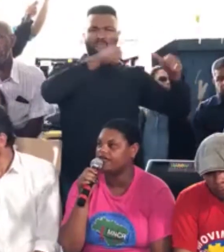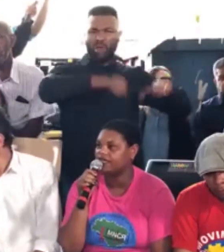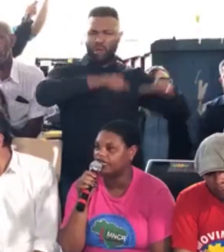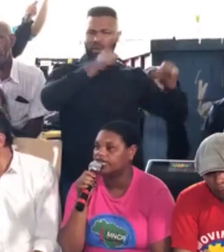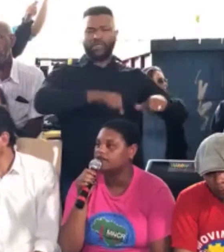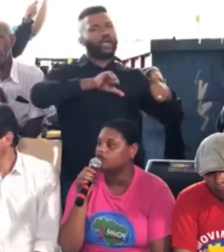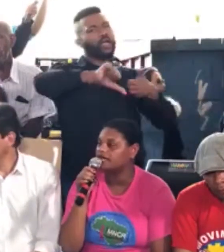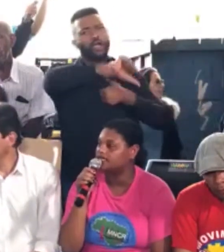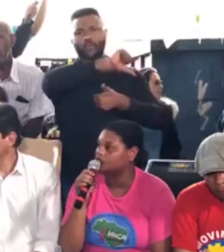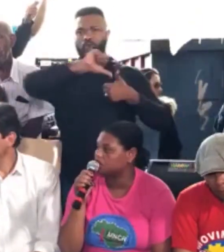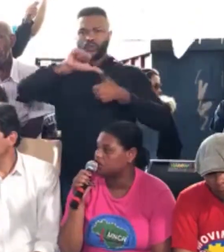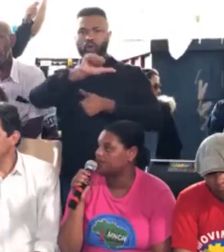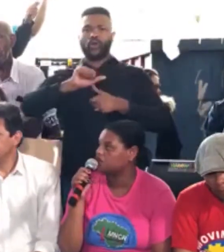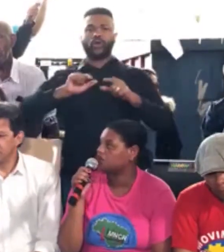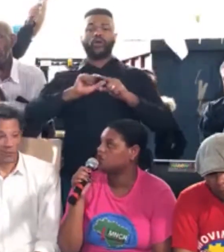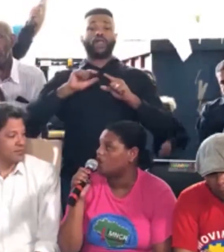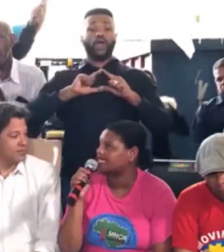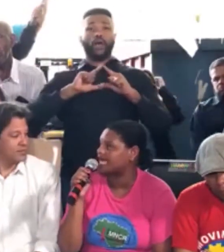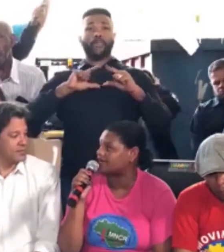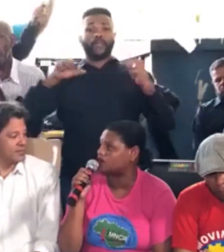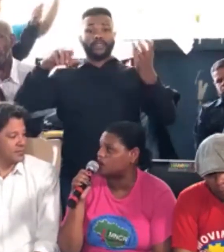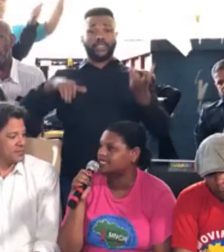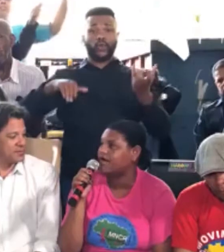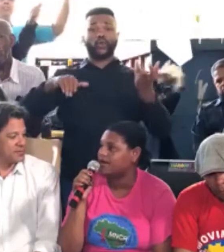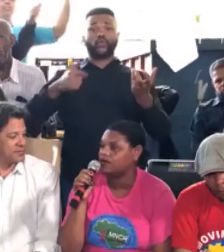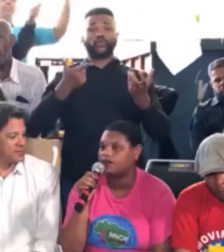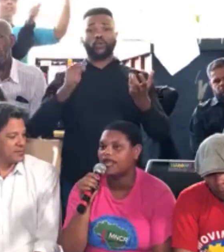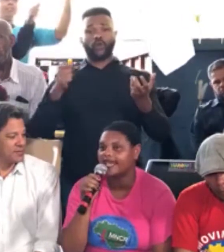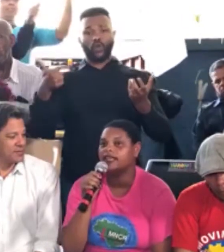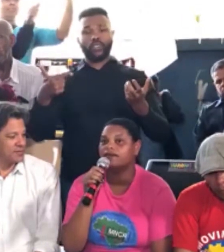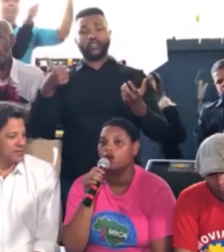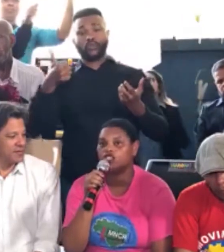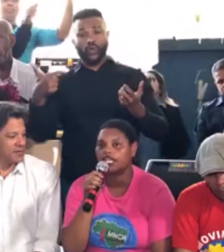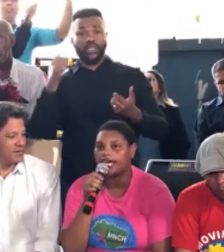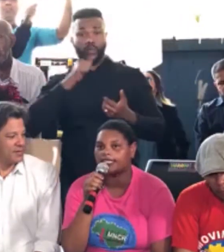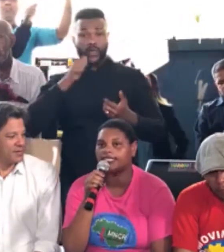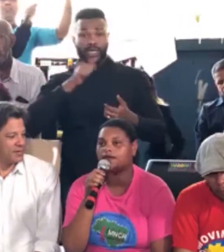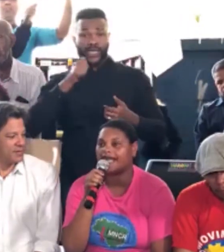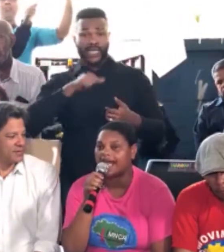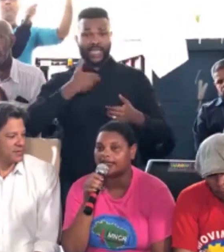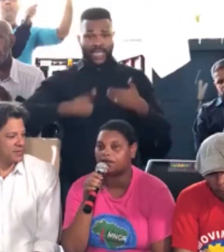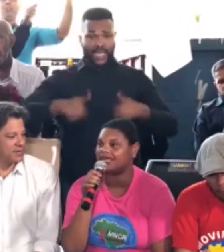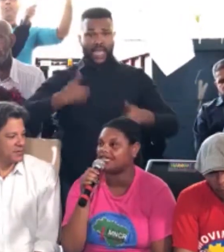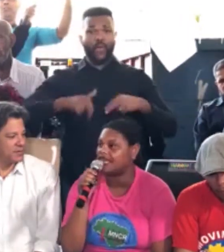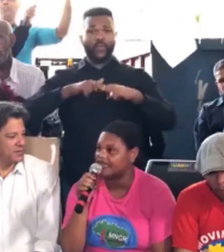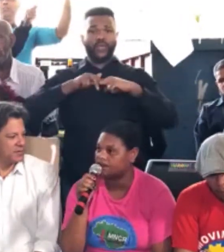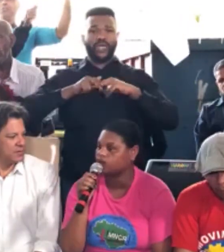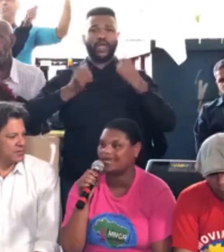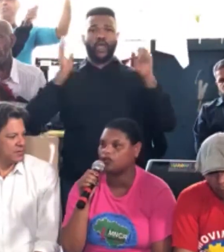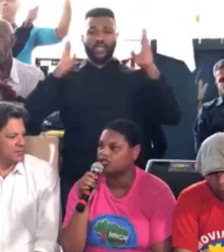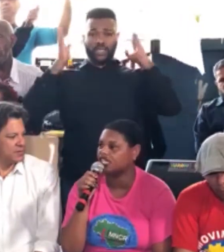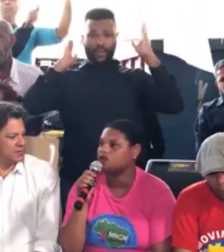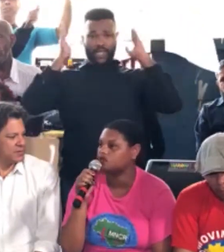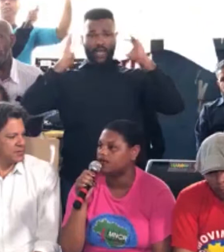é viver dali. Só em Brasília, em 2002, tivemos 12 catadores, a maioria mulher, mutiladas, esmagadas pelas carretas,